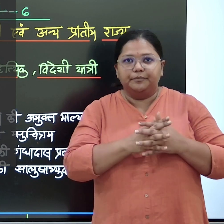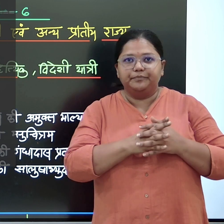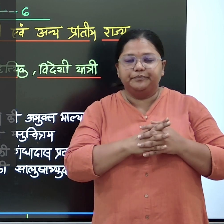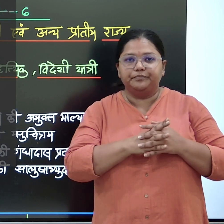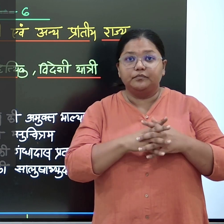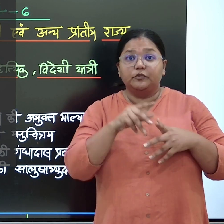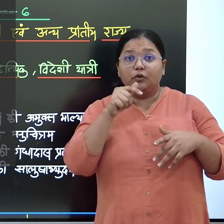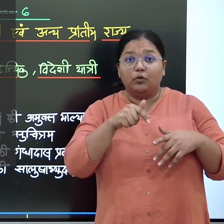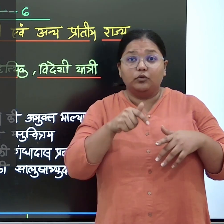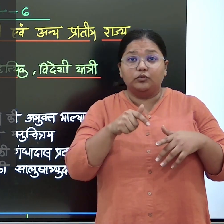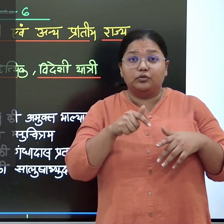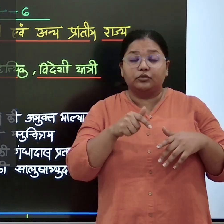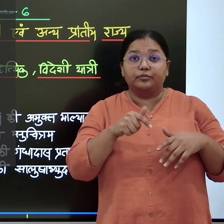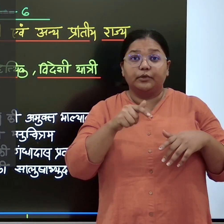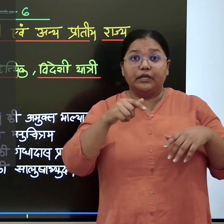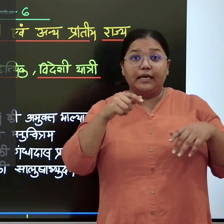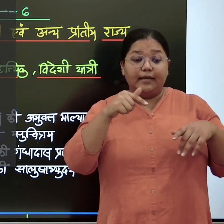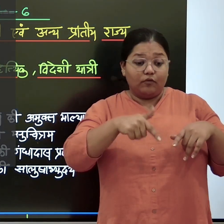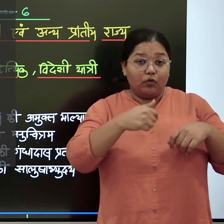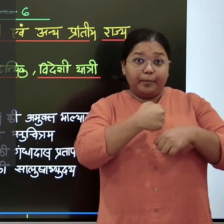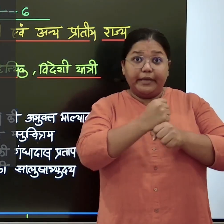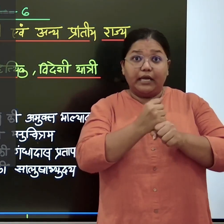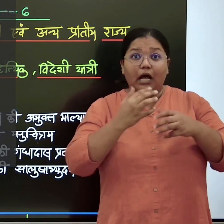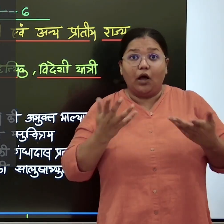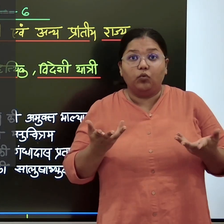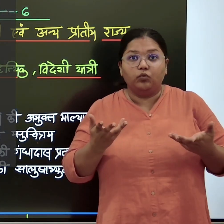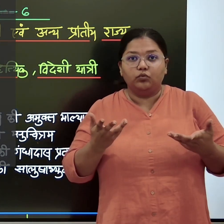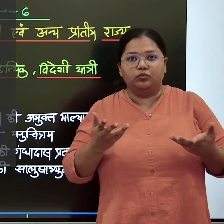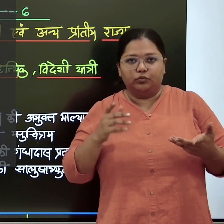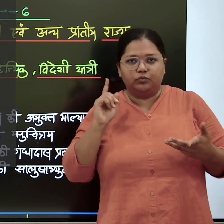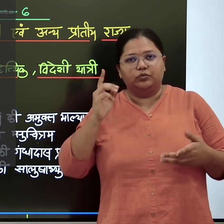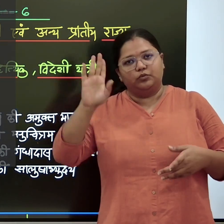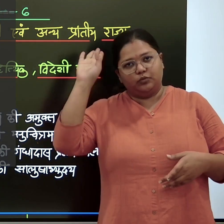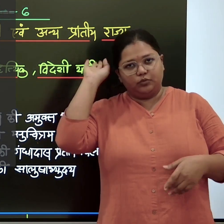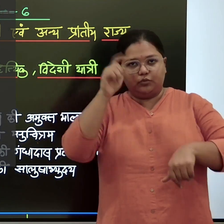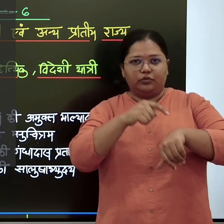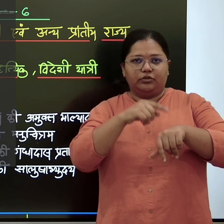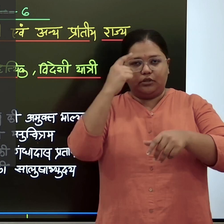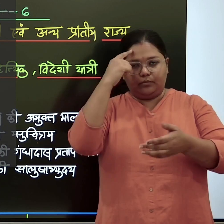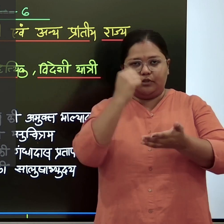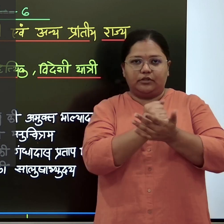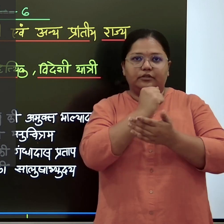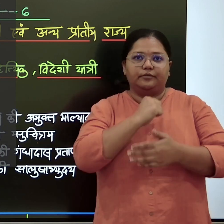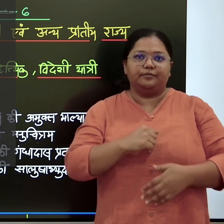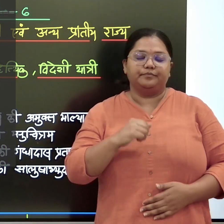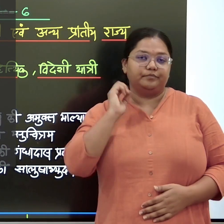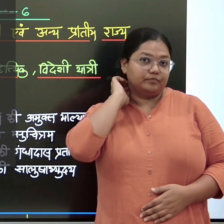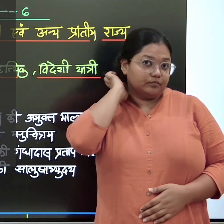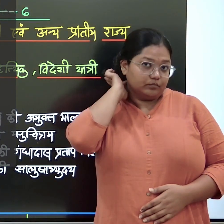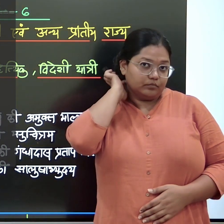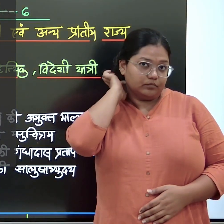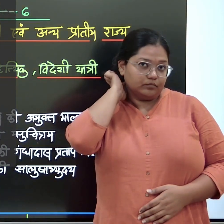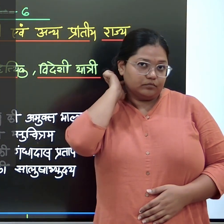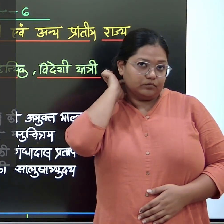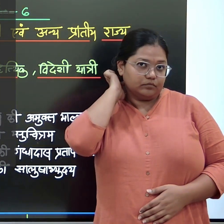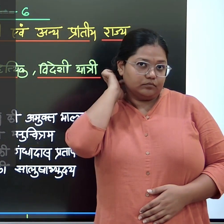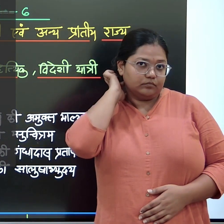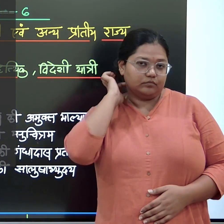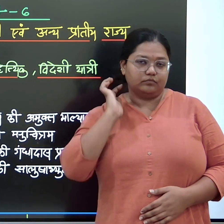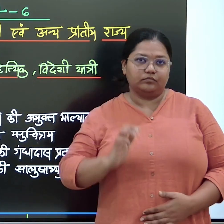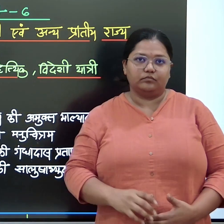हुआ। ठीक, कुछ विदेशी यात्रा है ना, जो विदेशी हमारे जो है वो देश में आते